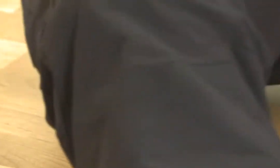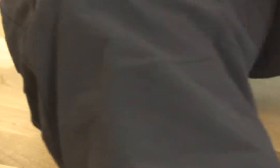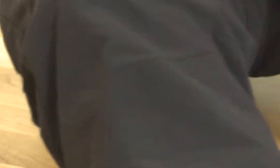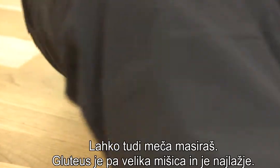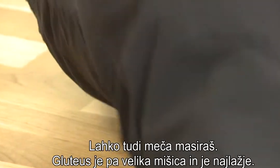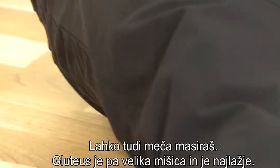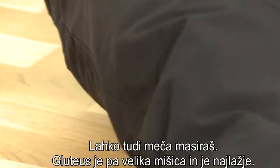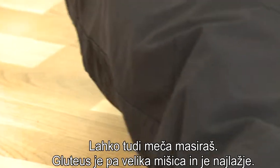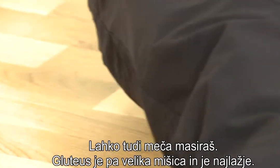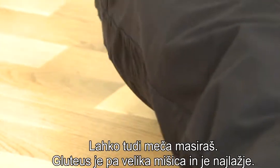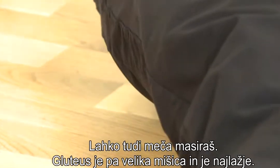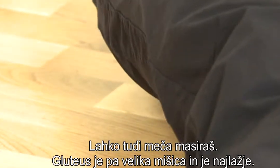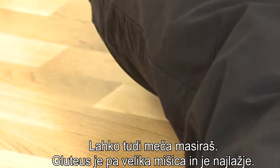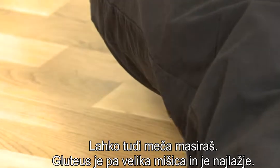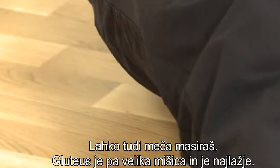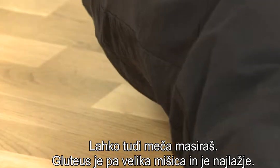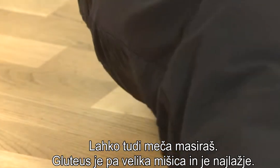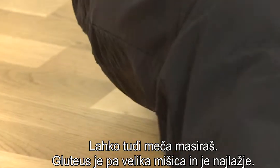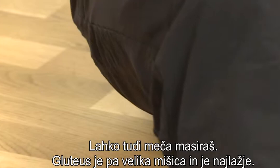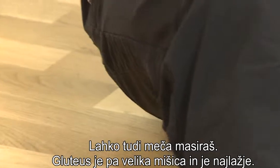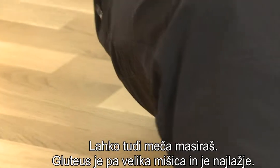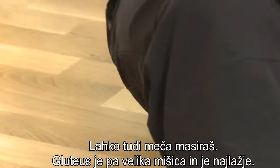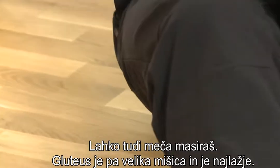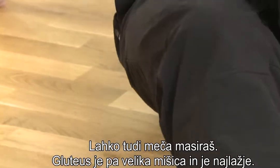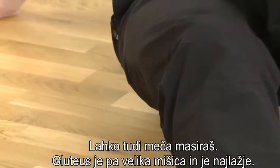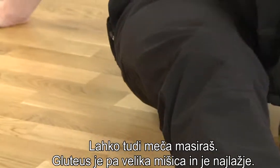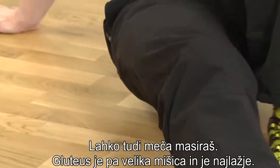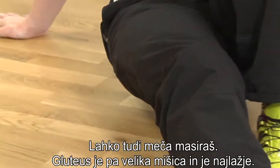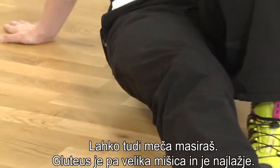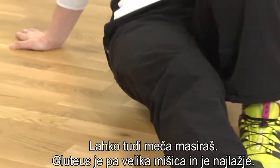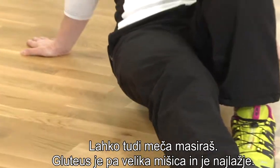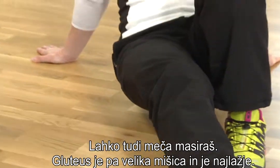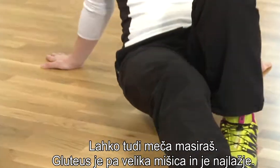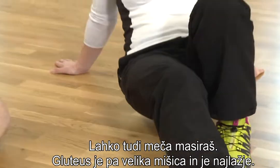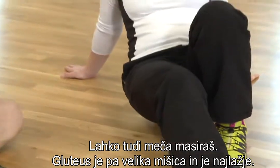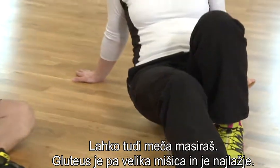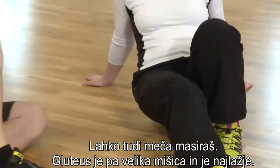Lahko tudi tle, ne, lahko tudi meča, ne, recimo v gluteus zelo velike mišice, ne, pa se lahko.